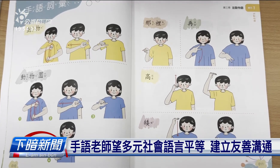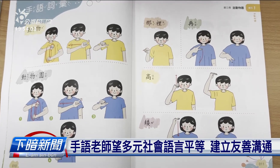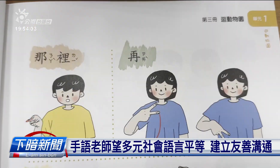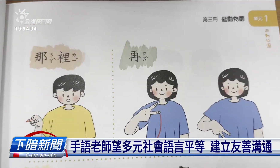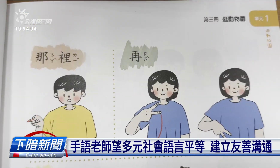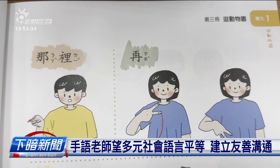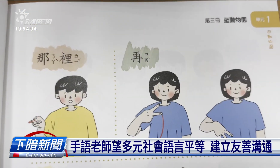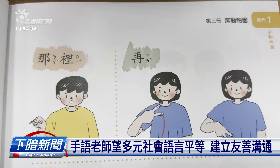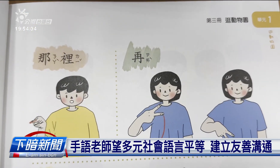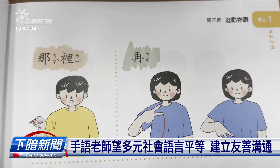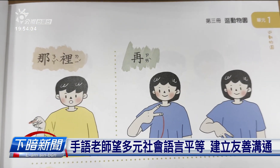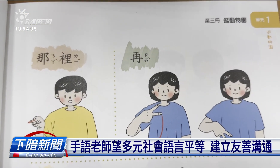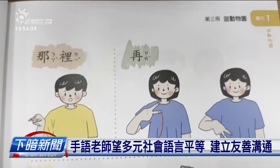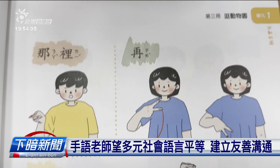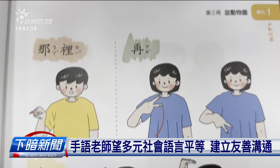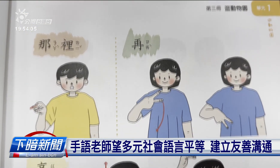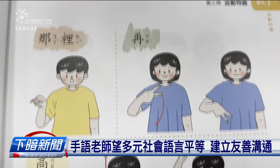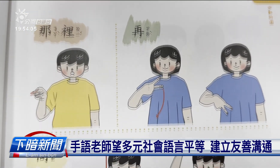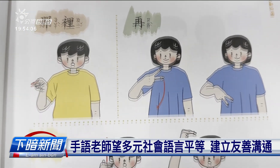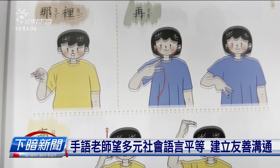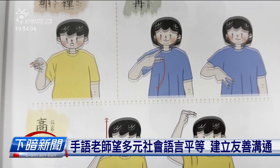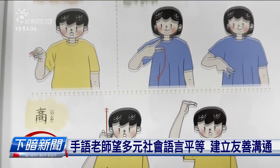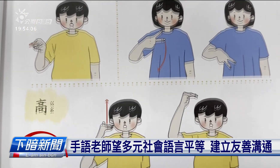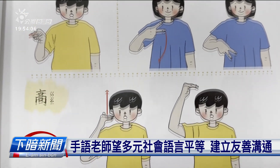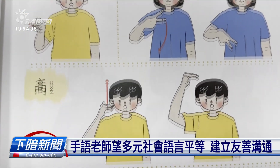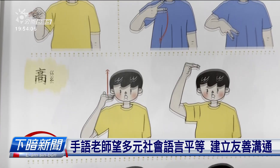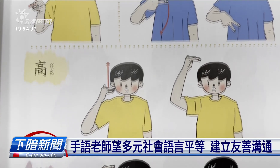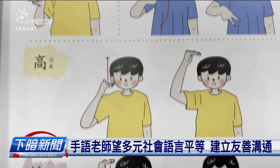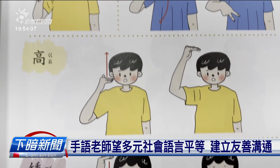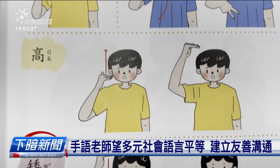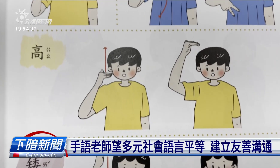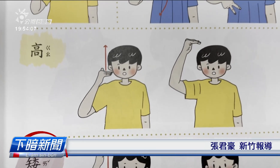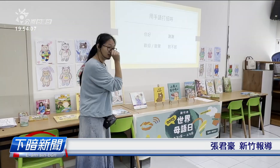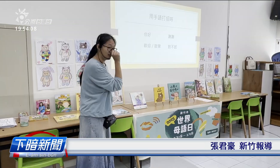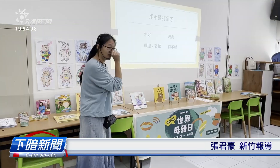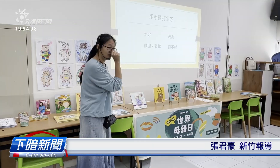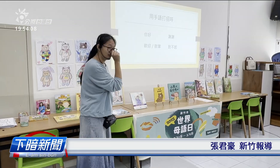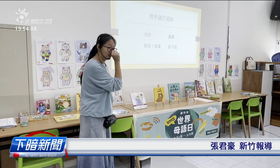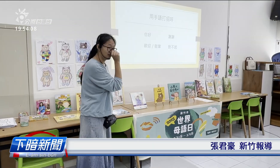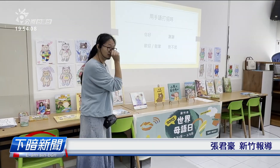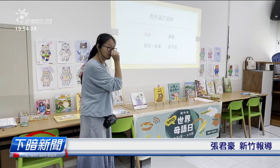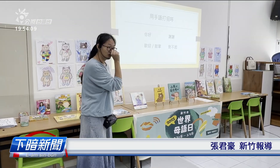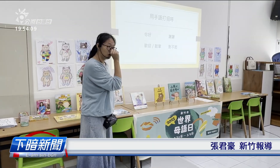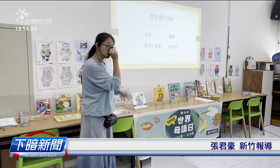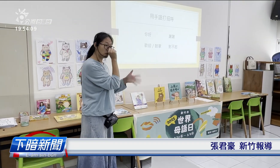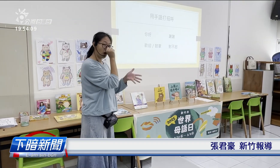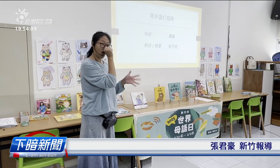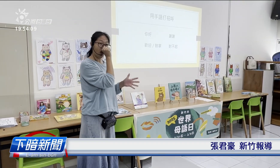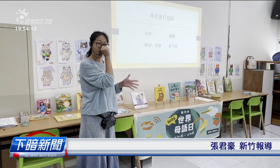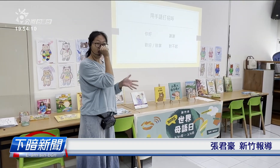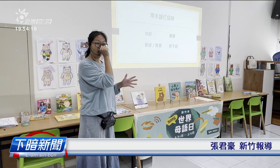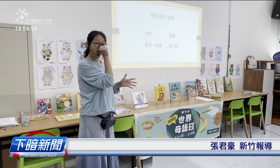习，共同建立一个友善无障碍的沟通环境。记者刘君和新竹报道。